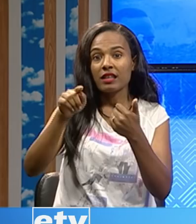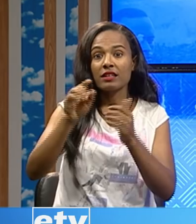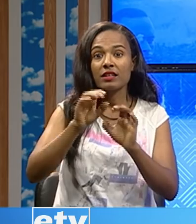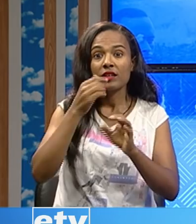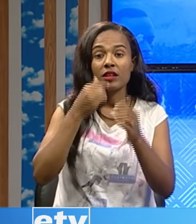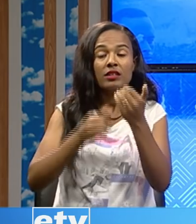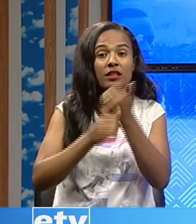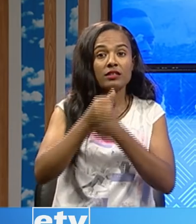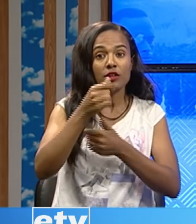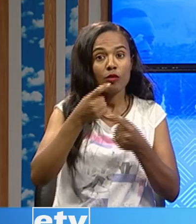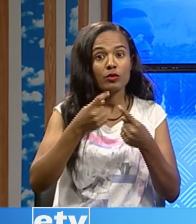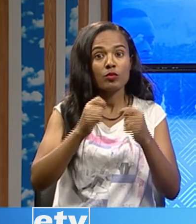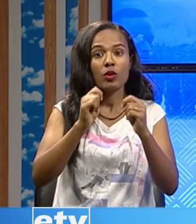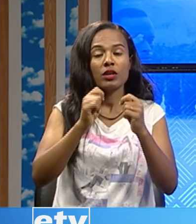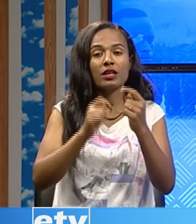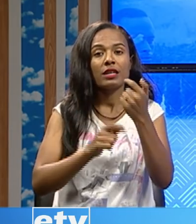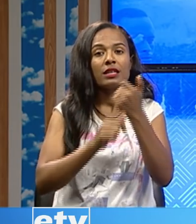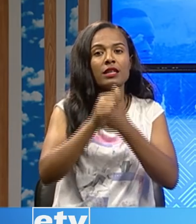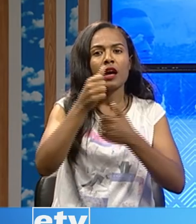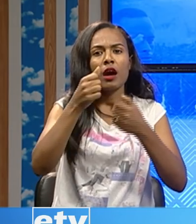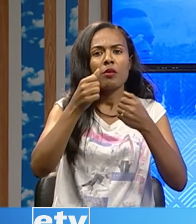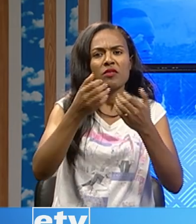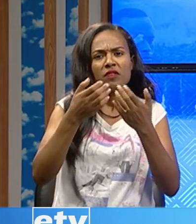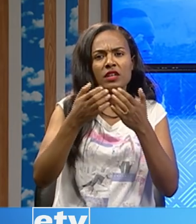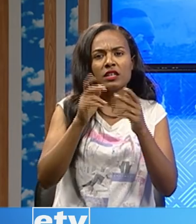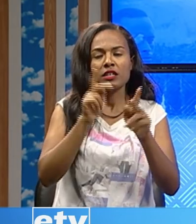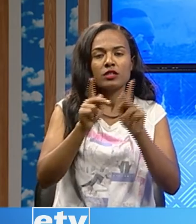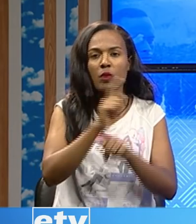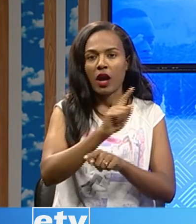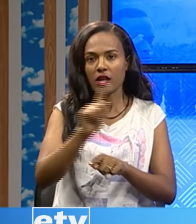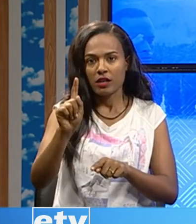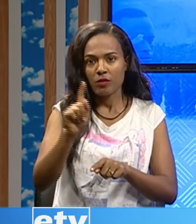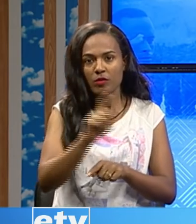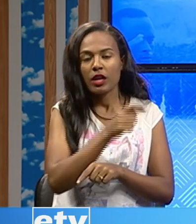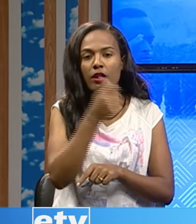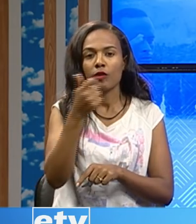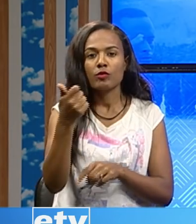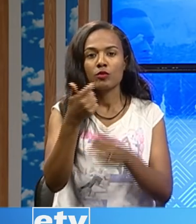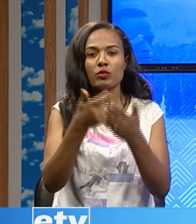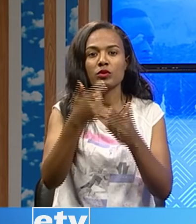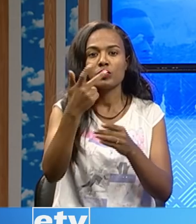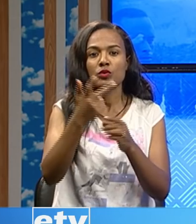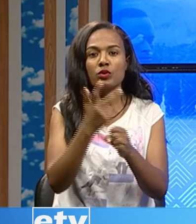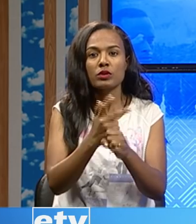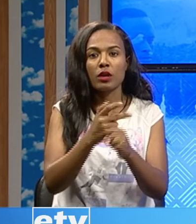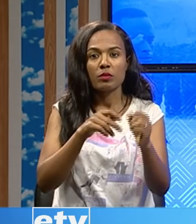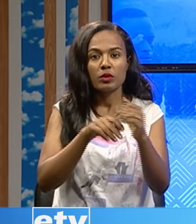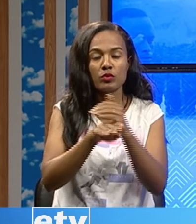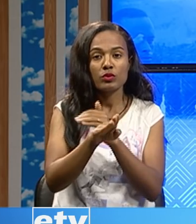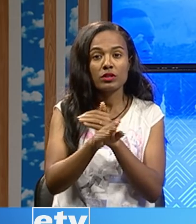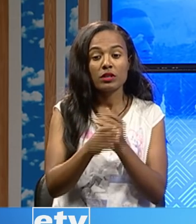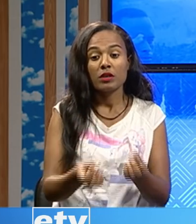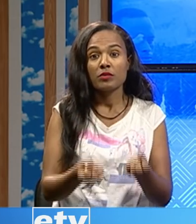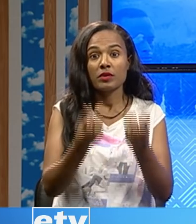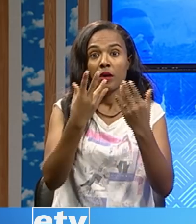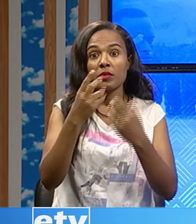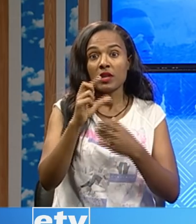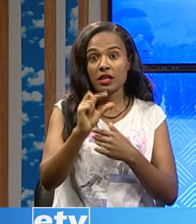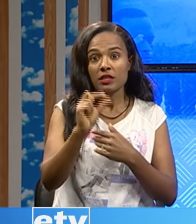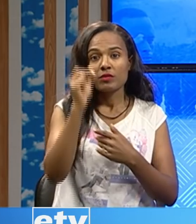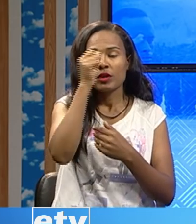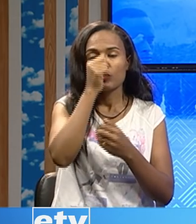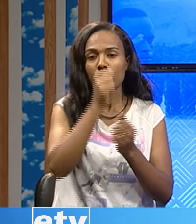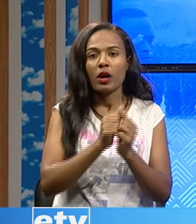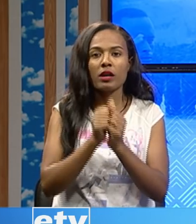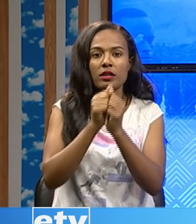ልታስጠቃው ብትሞክር ሊጠቃም ይፈልግ ህዝብ አይደለም። ሌላውም ደግሞ በዚህ 3 አመት ውስጥ ይውዛ ሚነስም የኢትዮጵያ